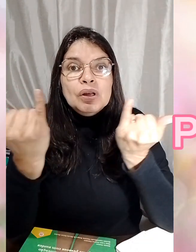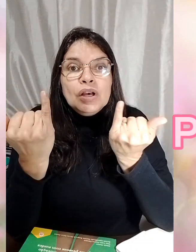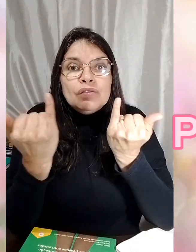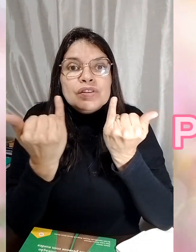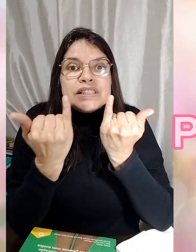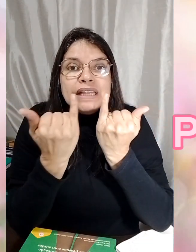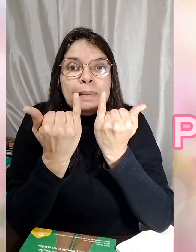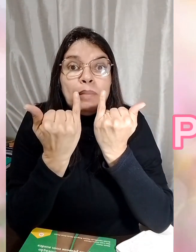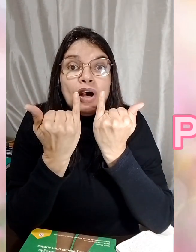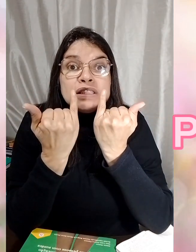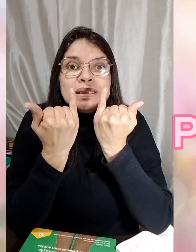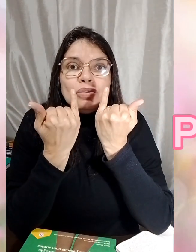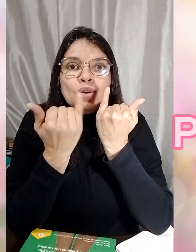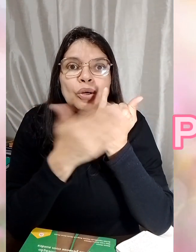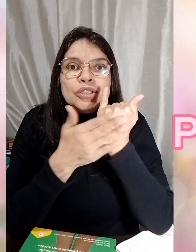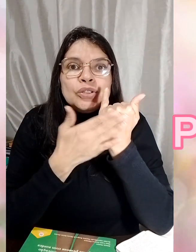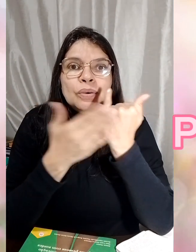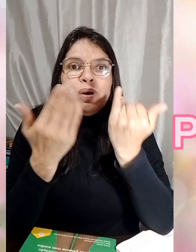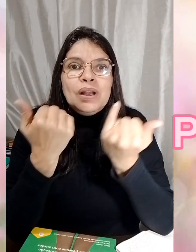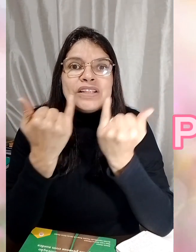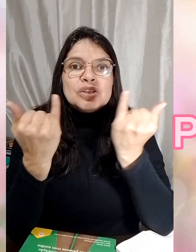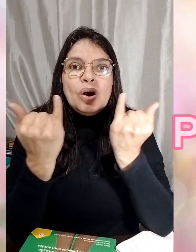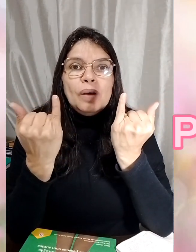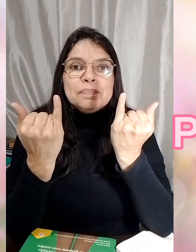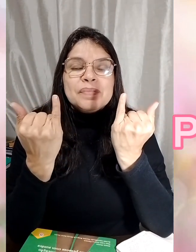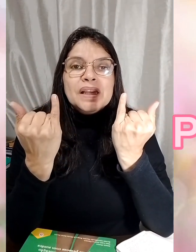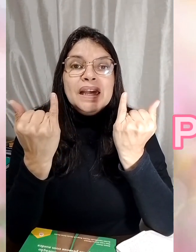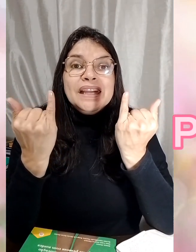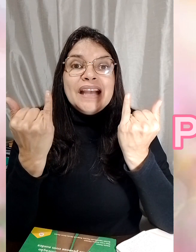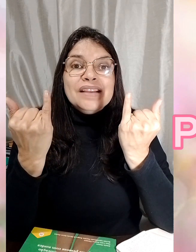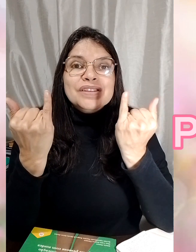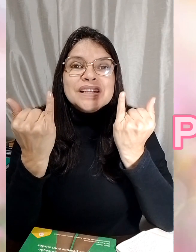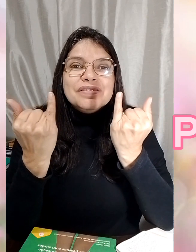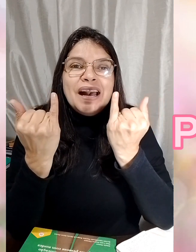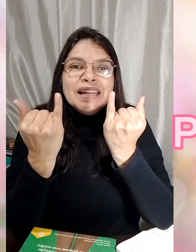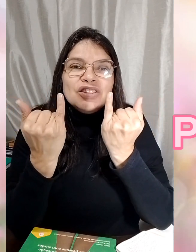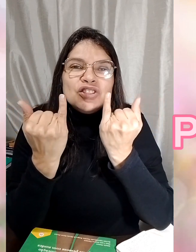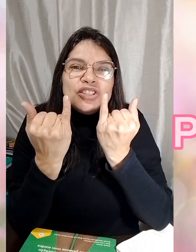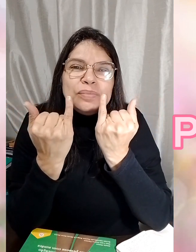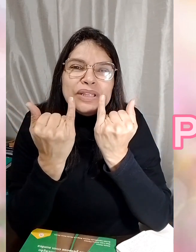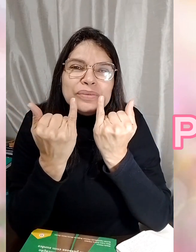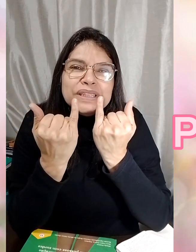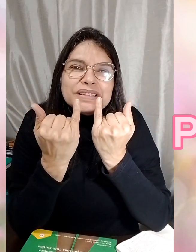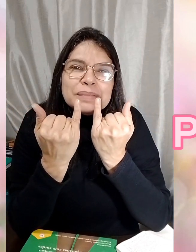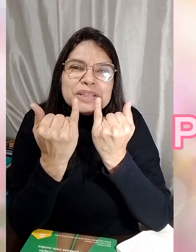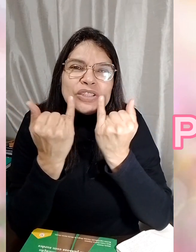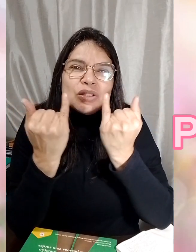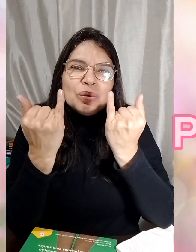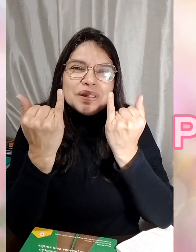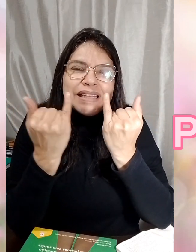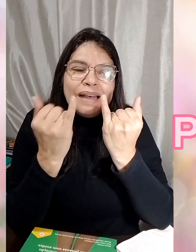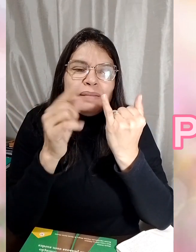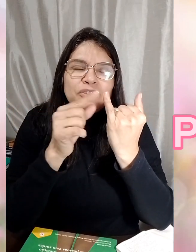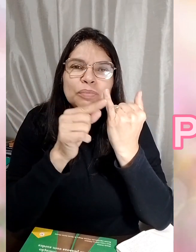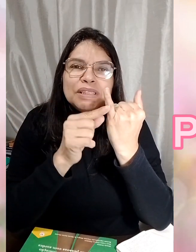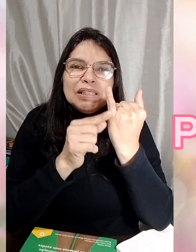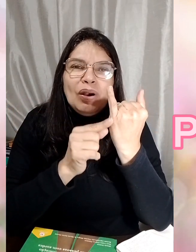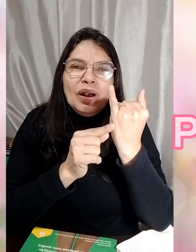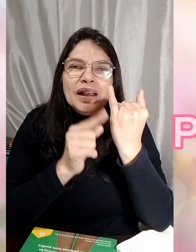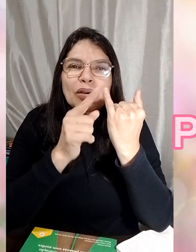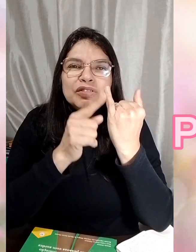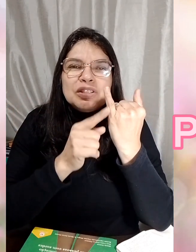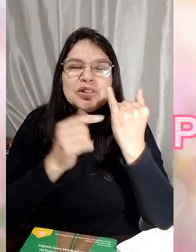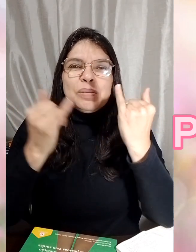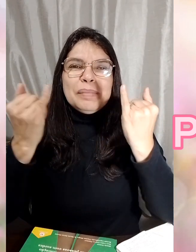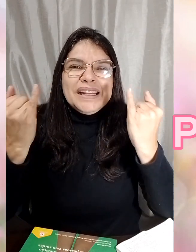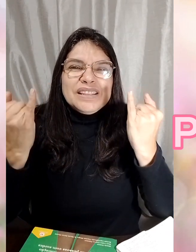Y, você mostra o dorso, olha só, e aí você vai diminuindo essa pessoa, tá? Tipo assim, ó,